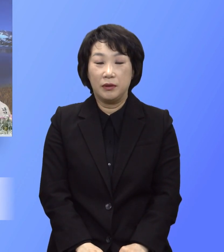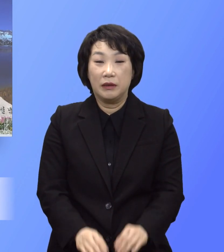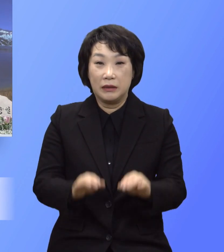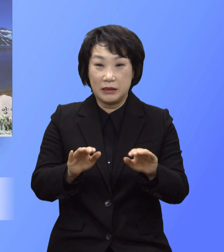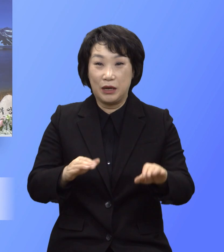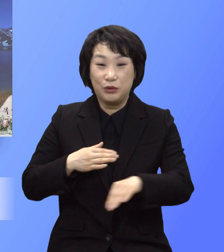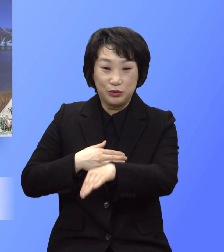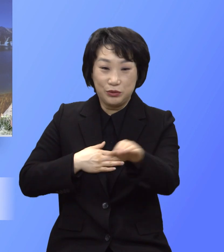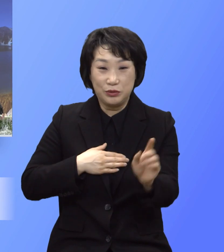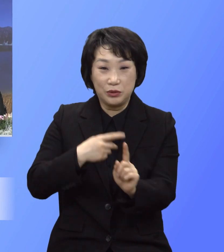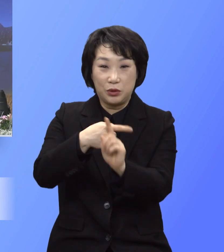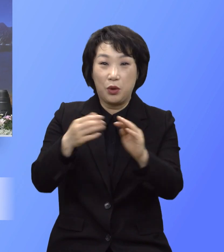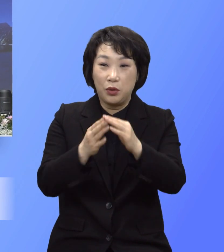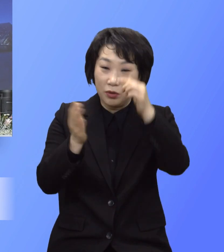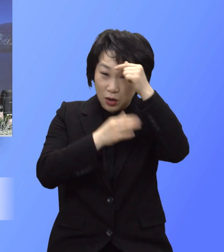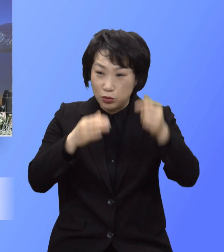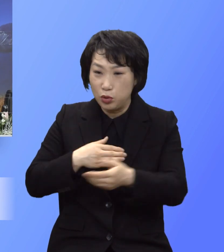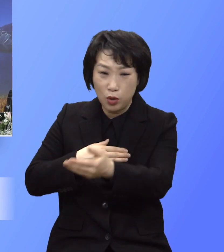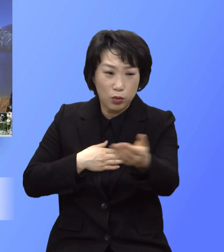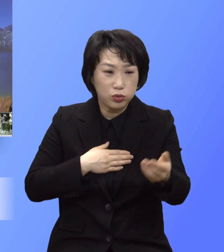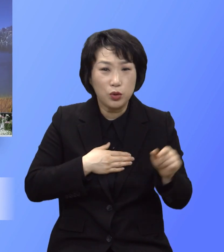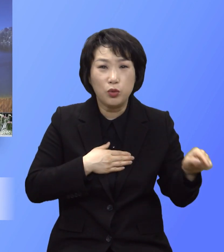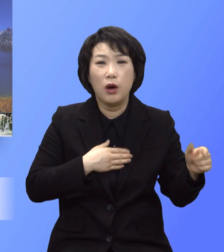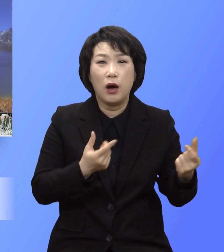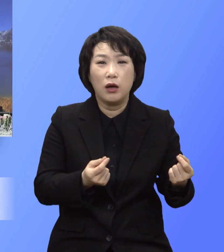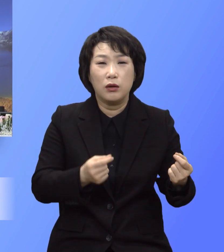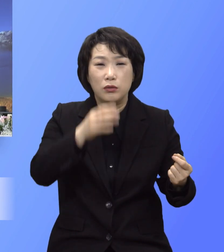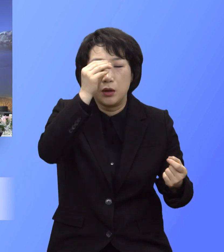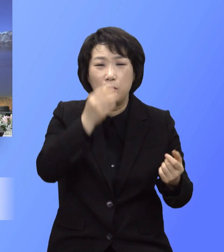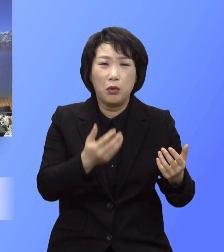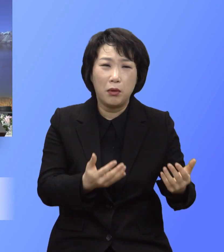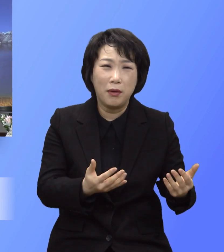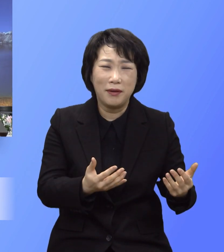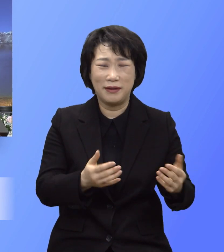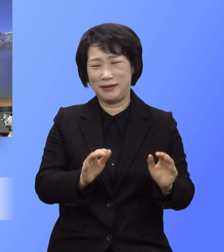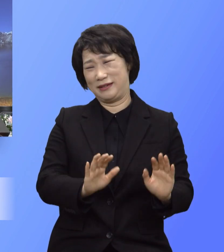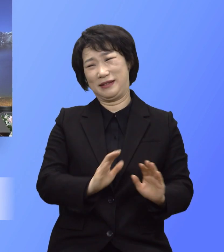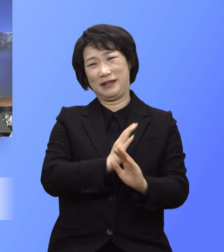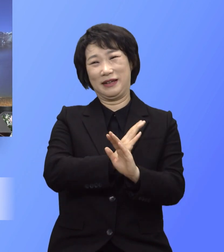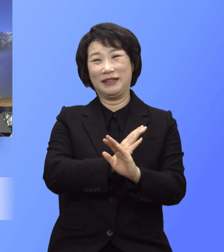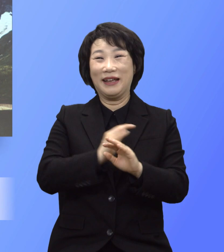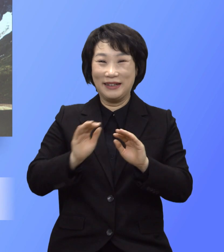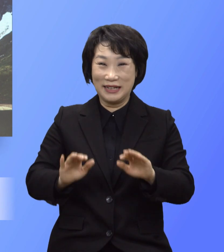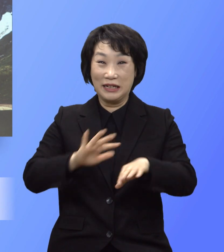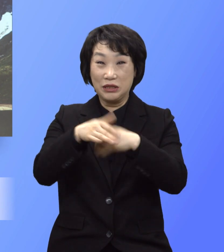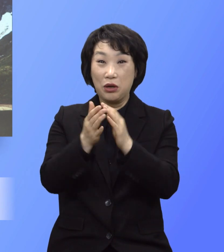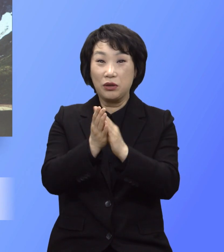우리 교인도 그렇게 하면 어떡하나. 근데 본문은 뭐라고 말하느냐.